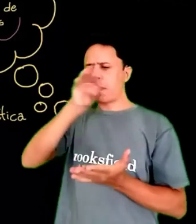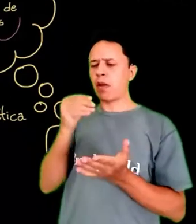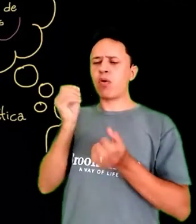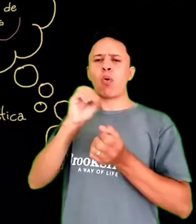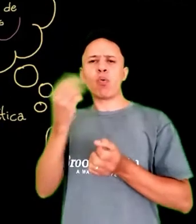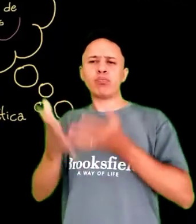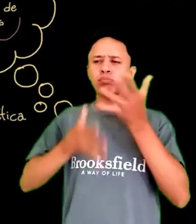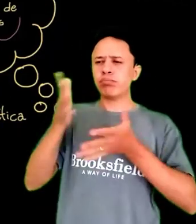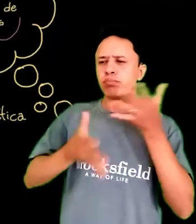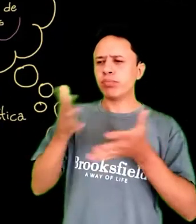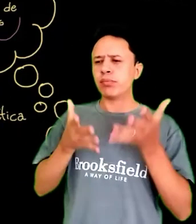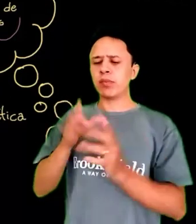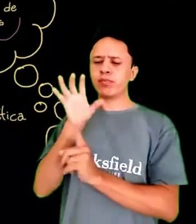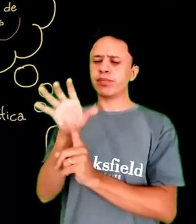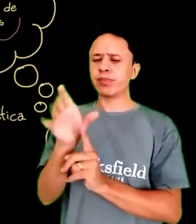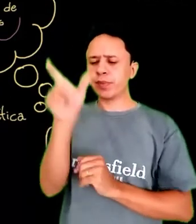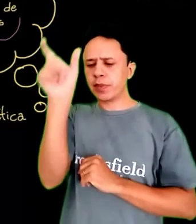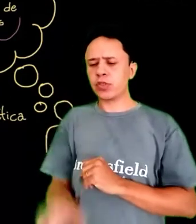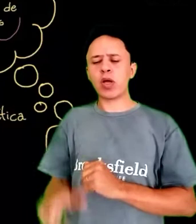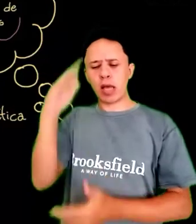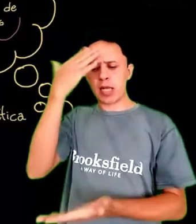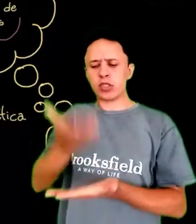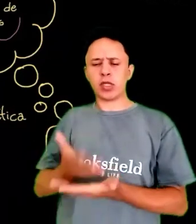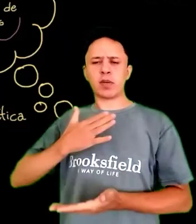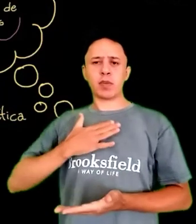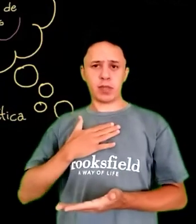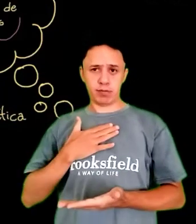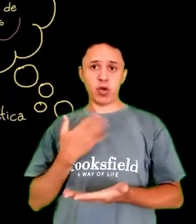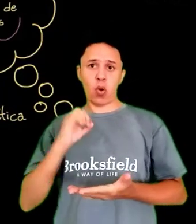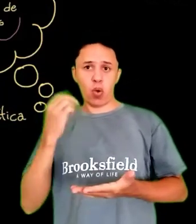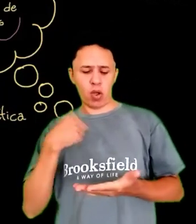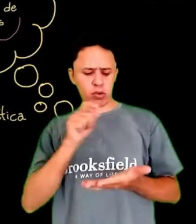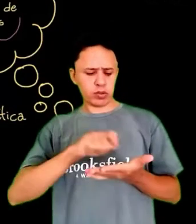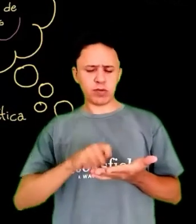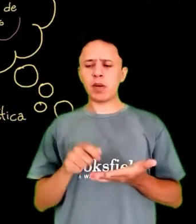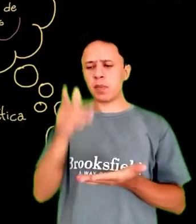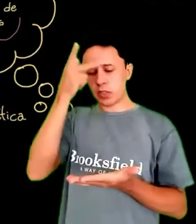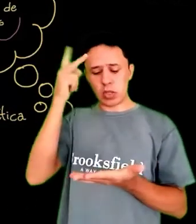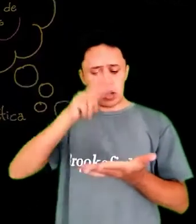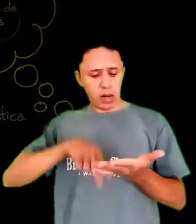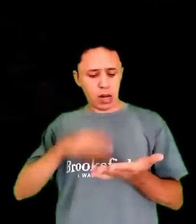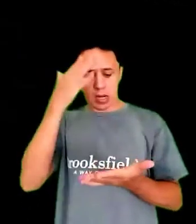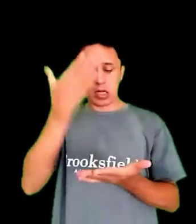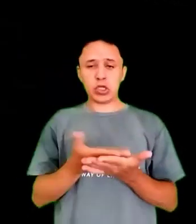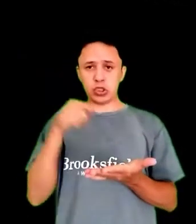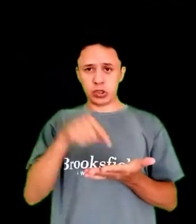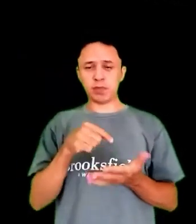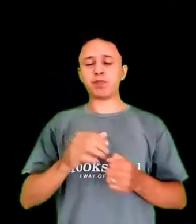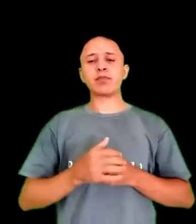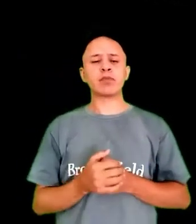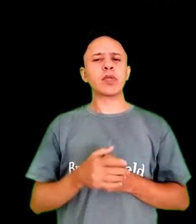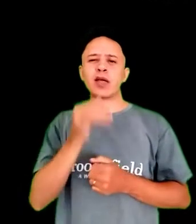estamos assumindo algo que se dispõe a convencer outra pessoa a partir daquilo que você mesmo acredita. Leremos agora